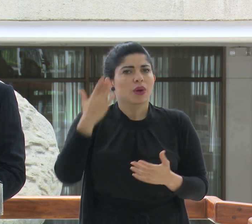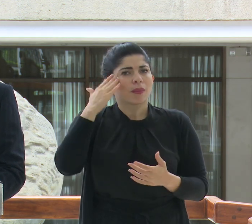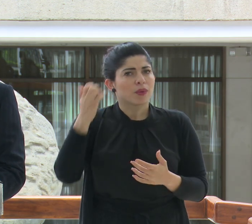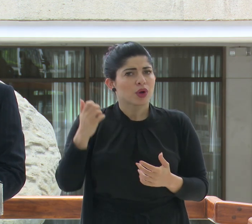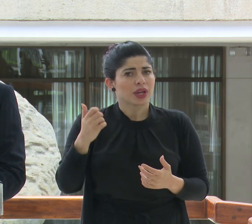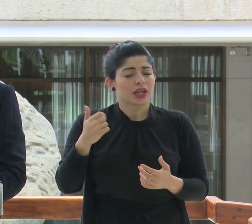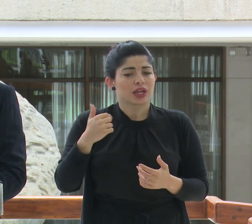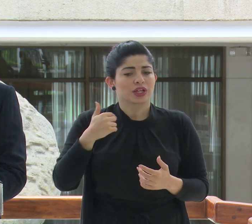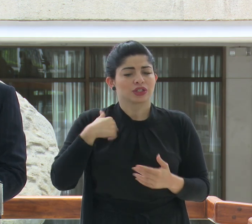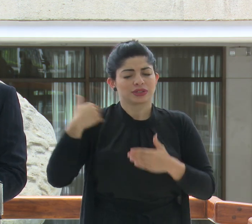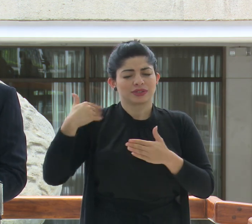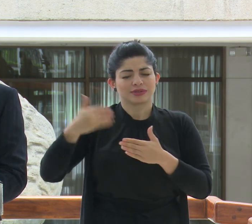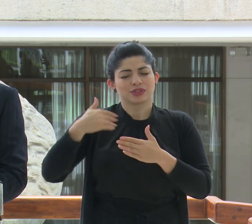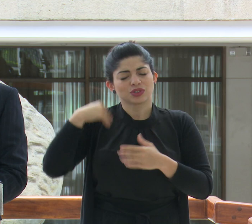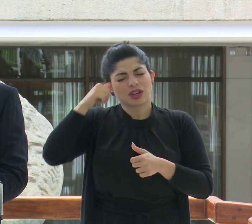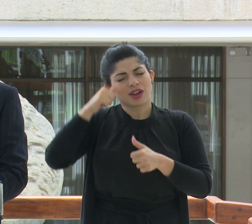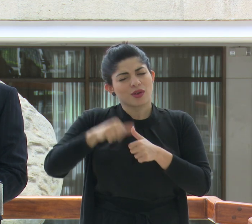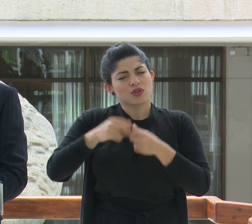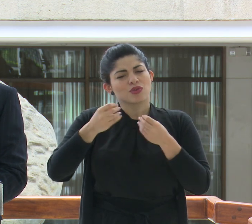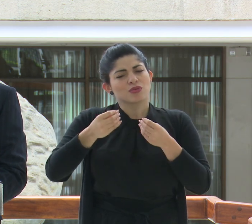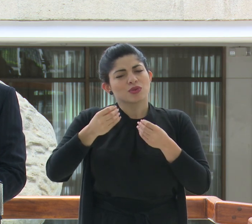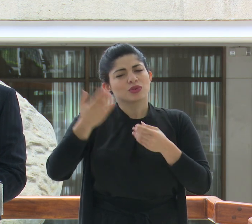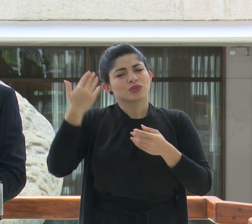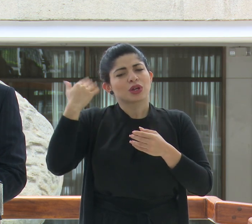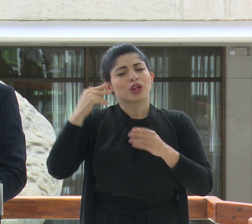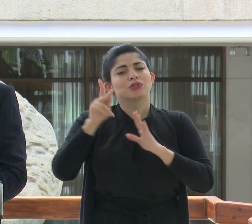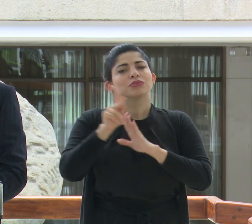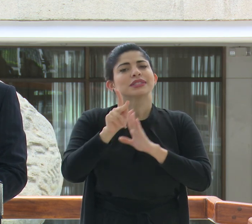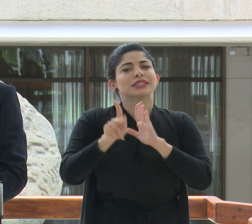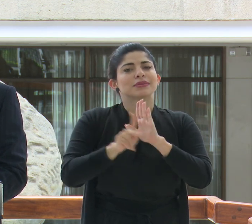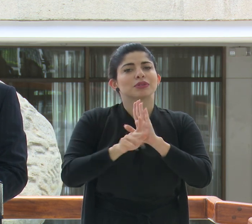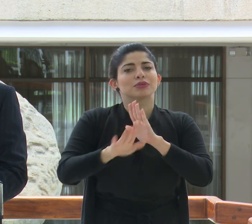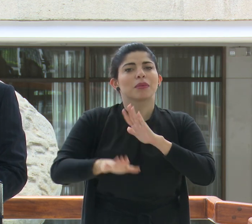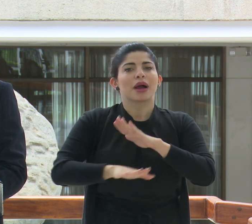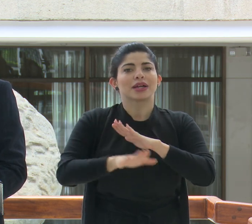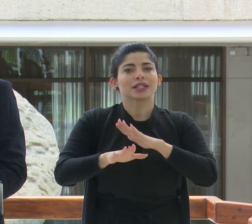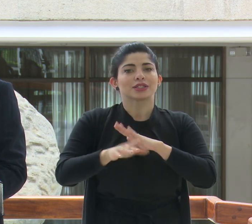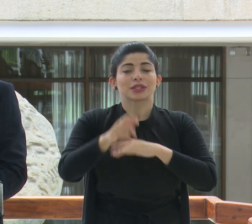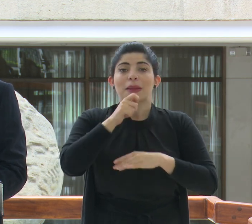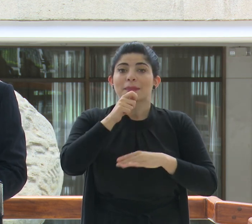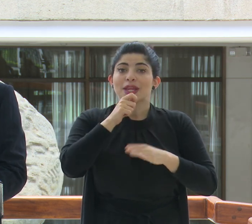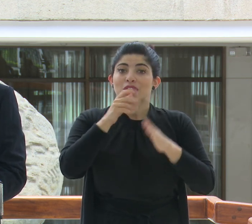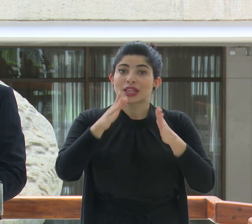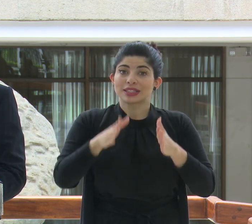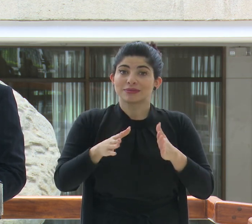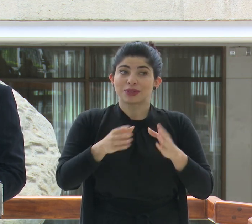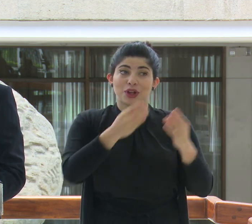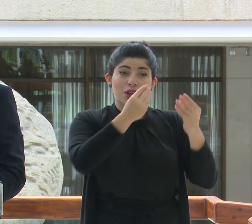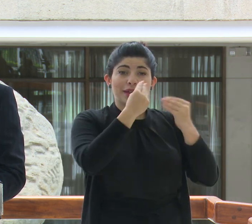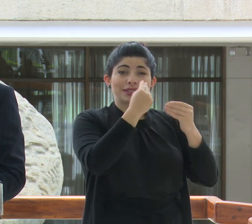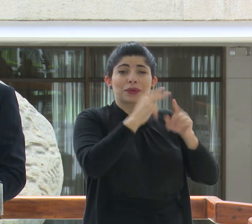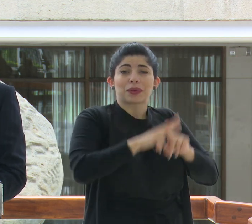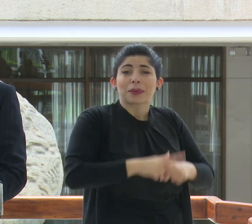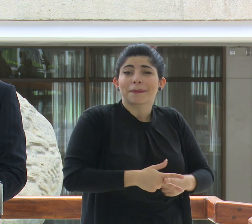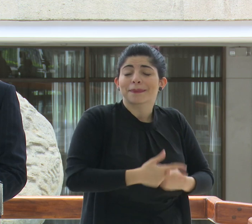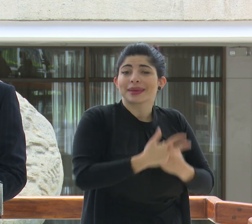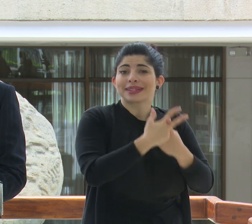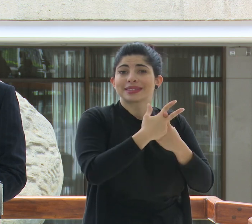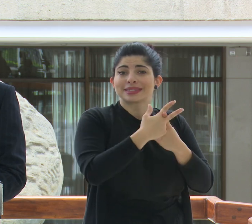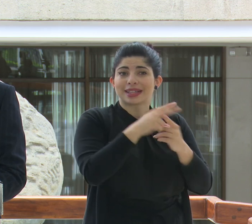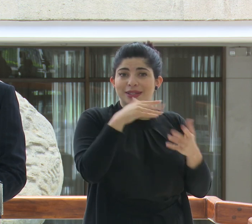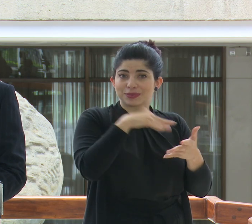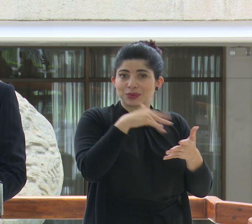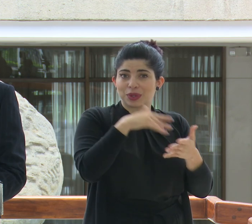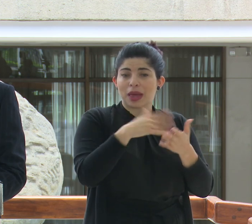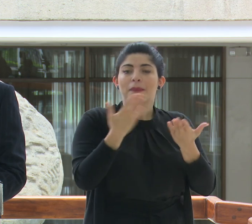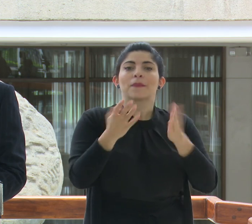yo estos días he estado recordando mucho lo que eran los principios básicos del periodismo, lo que le enseñan a uno al principio. Por